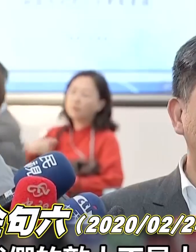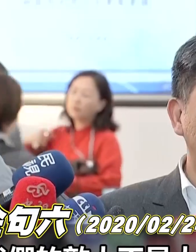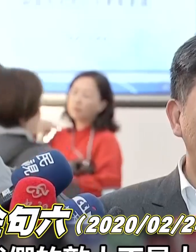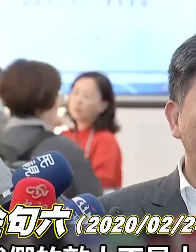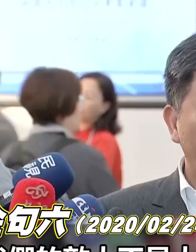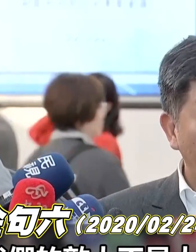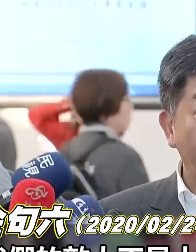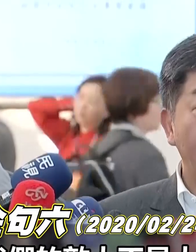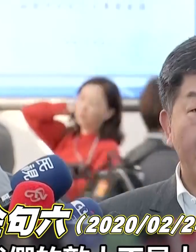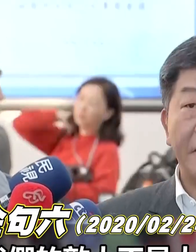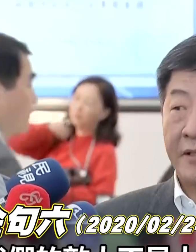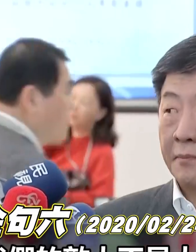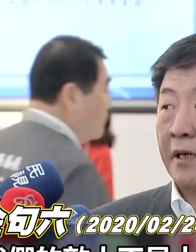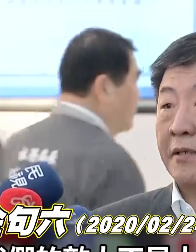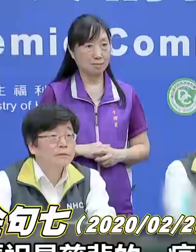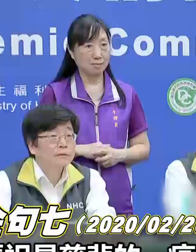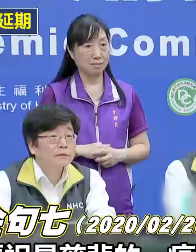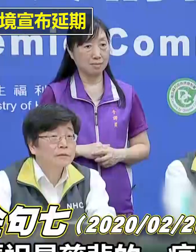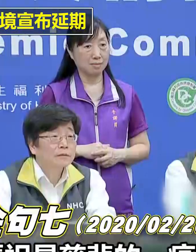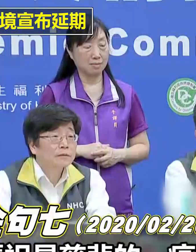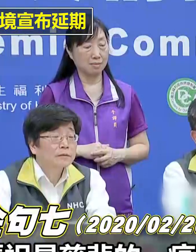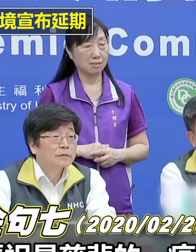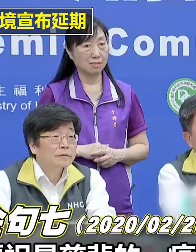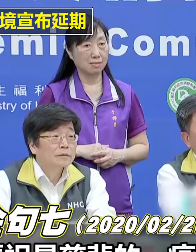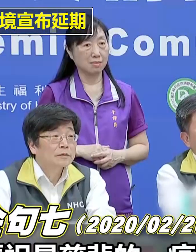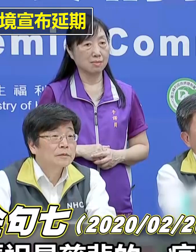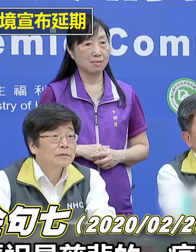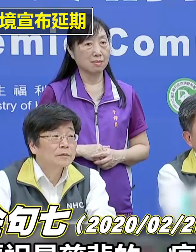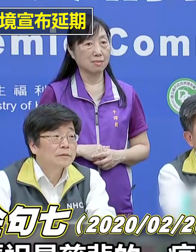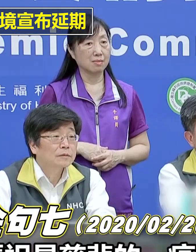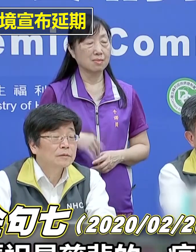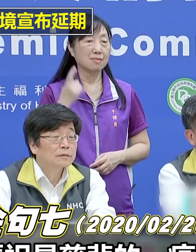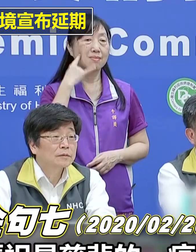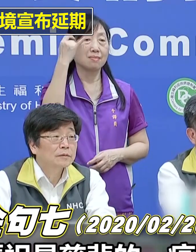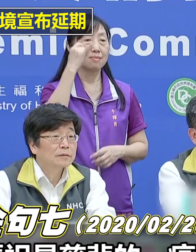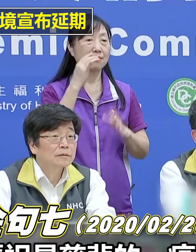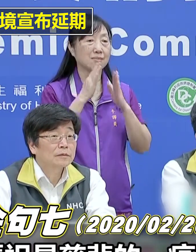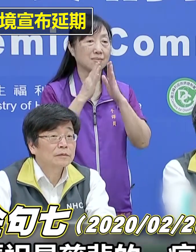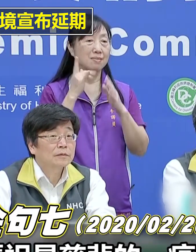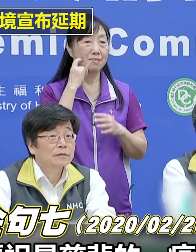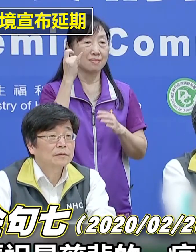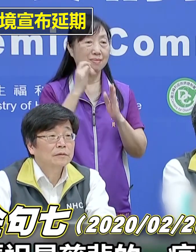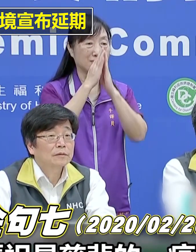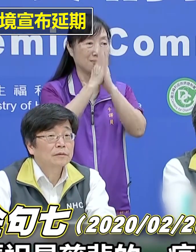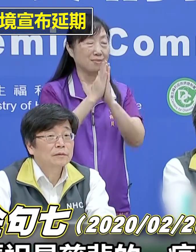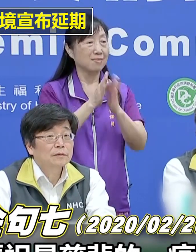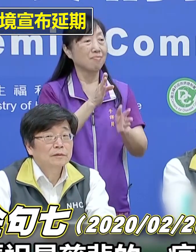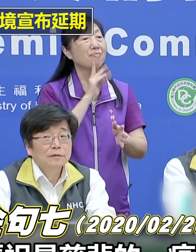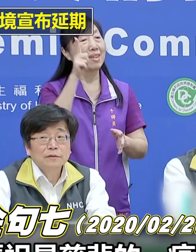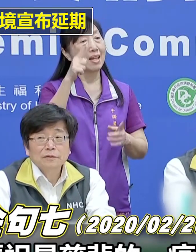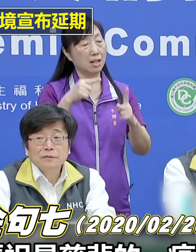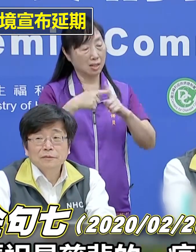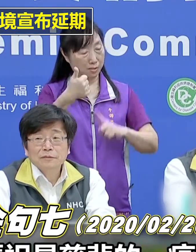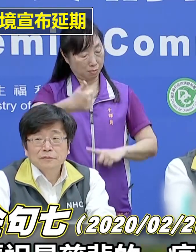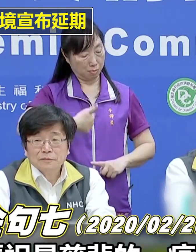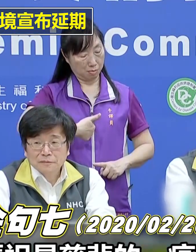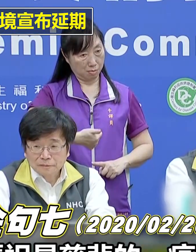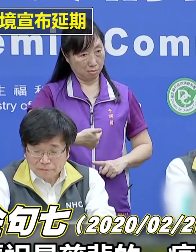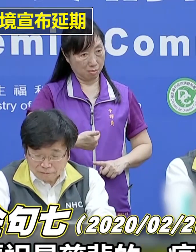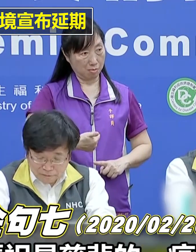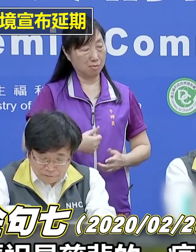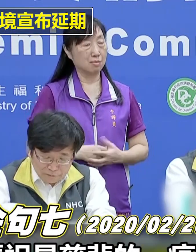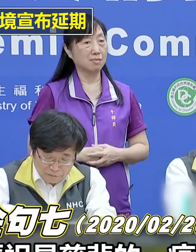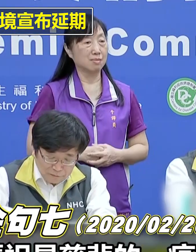会成功，那对立就会失败。 马祖是慈悲的啦。那